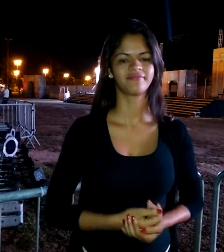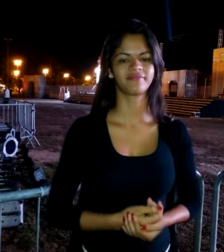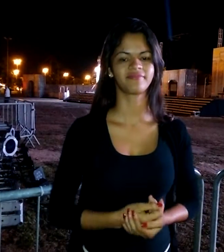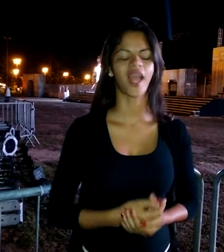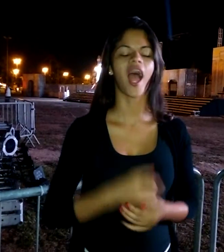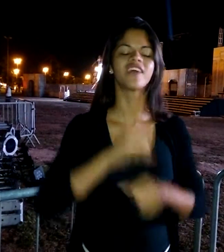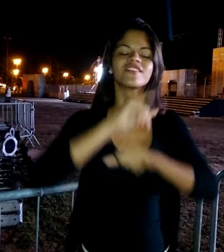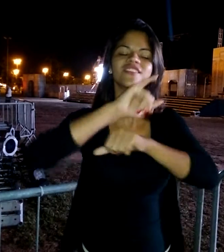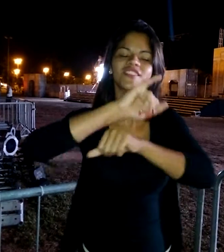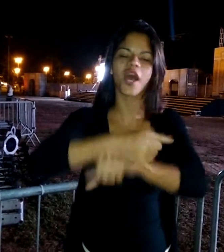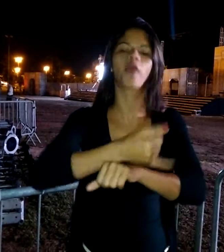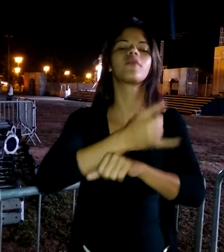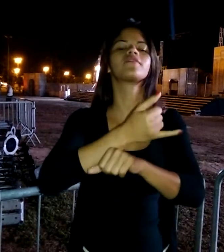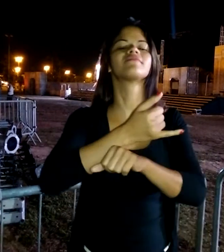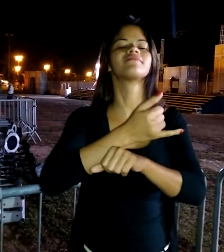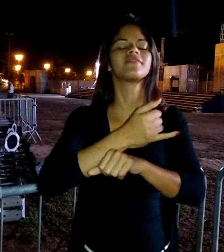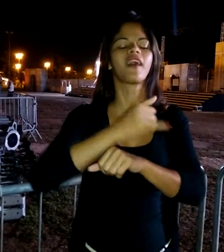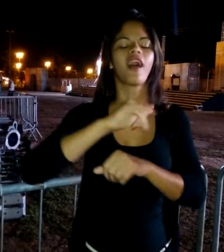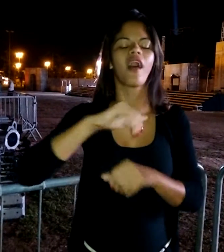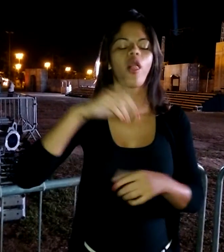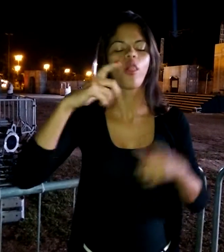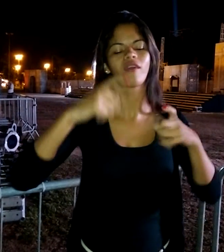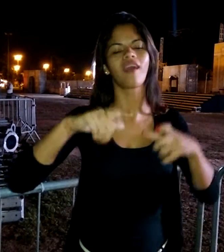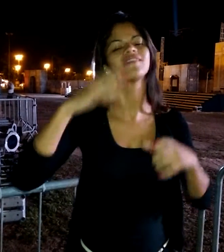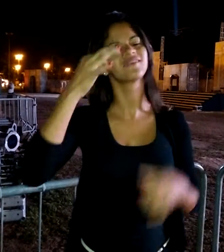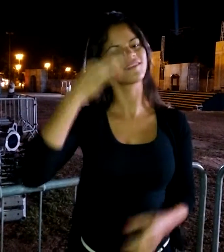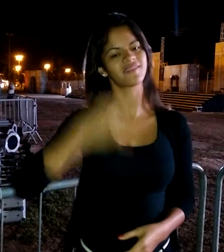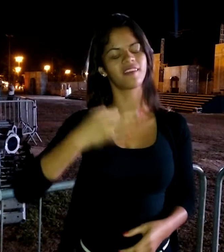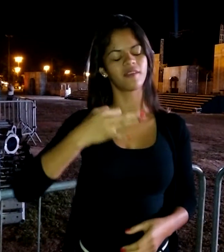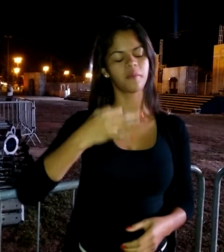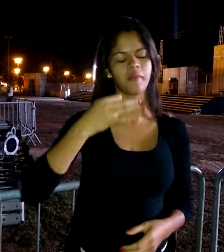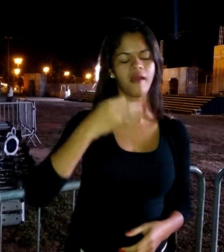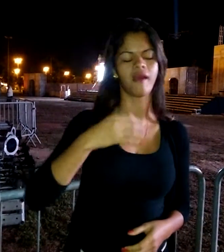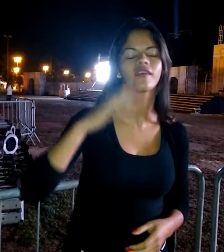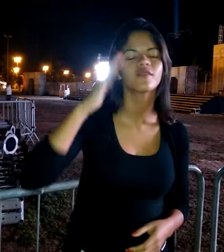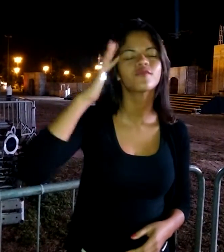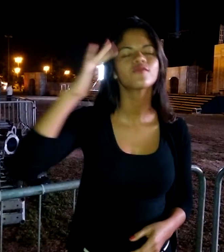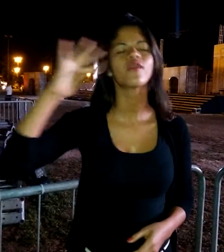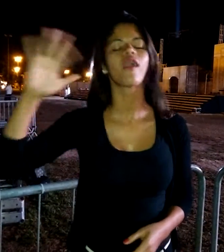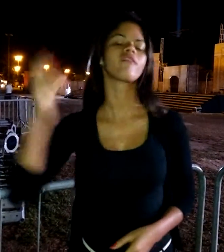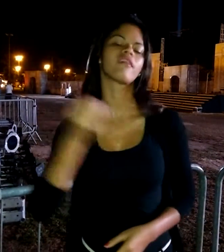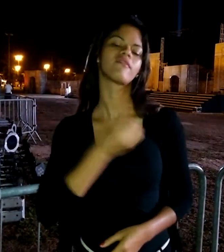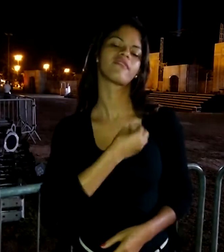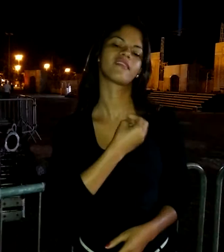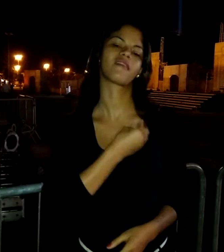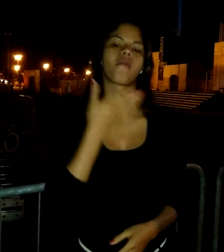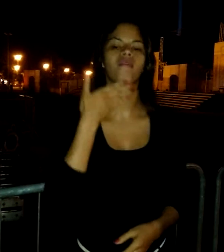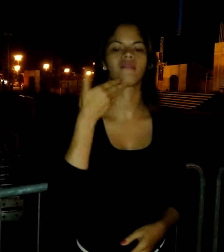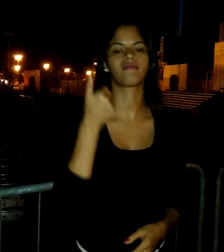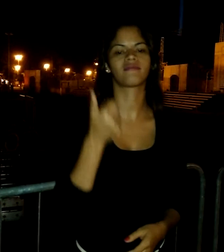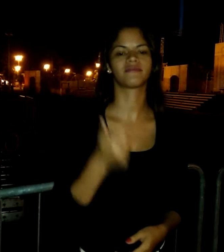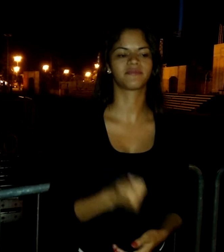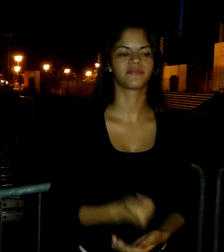Jaguariona, o lugar certo para quem sonha com uma vida melhor. E vai saber, E